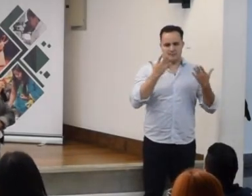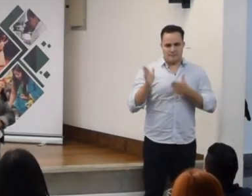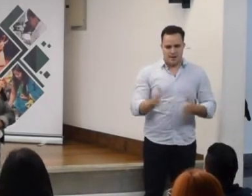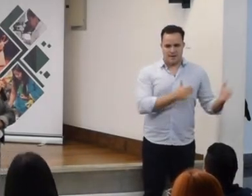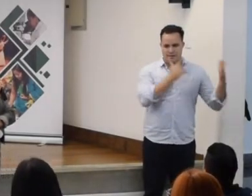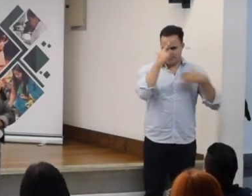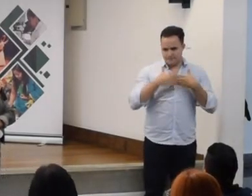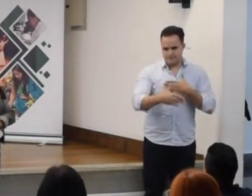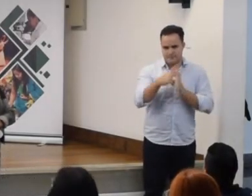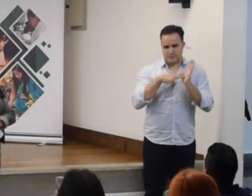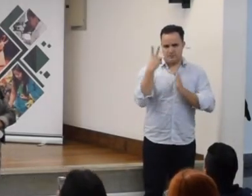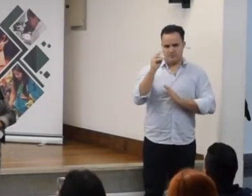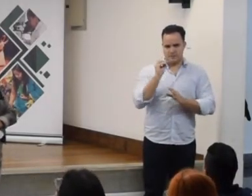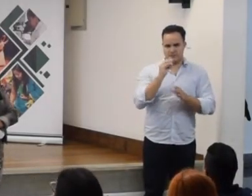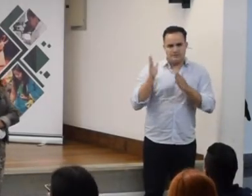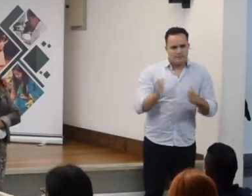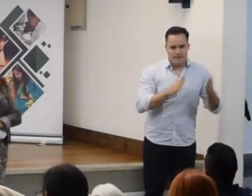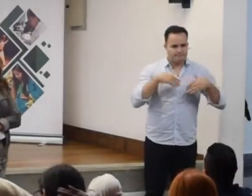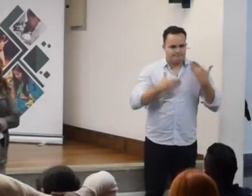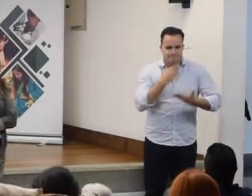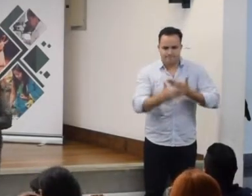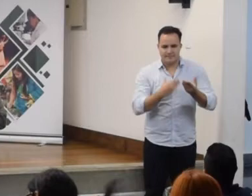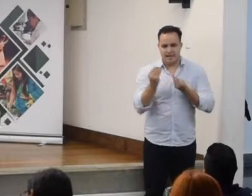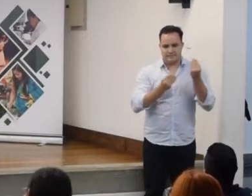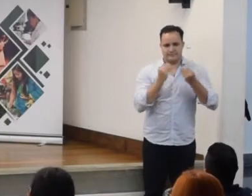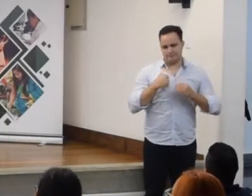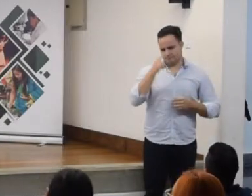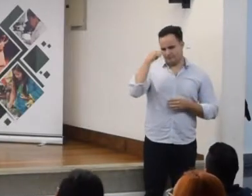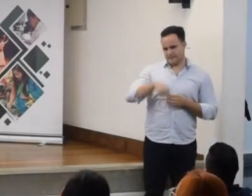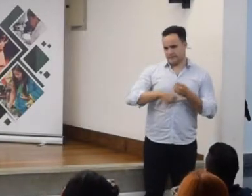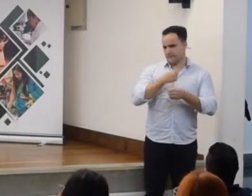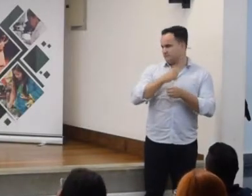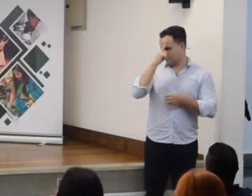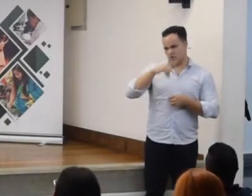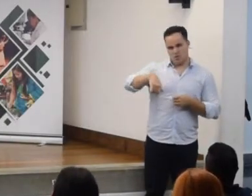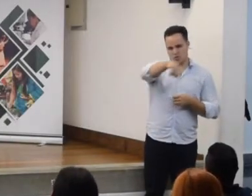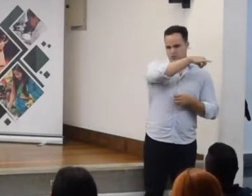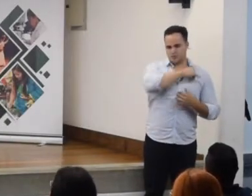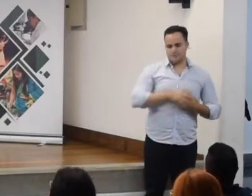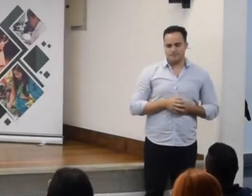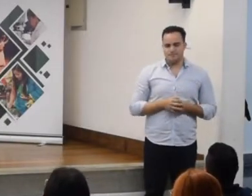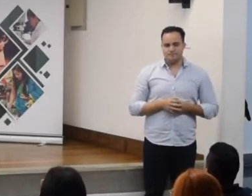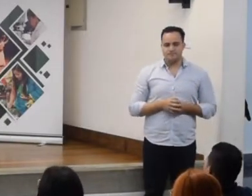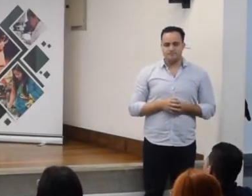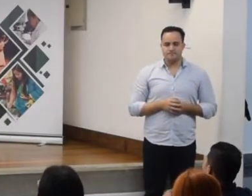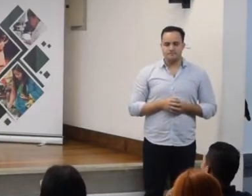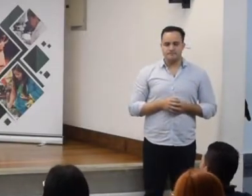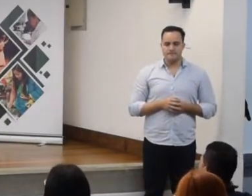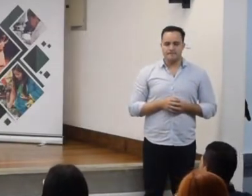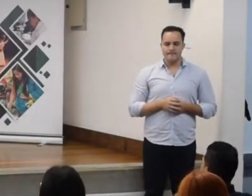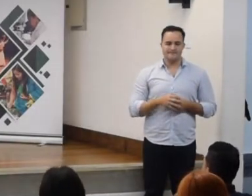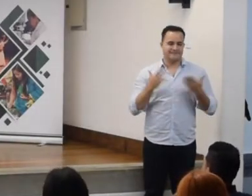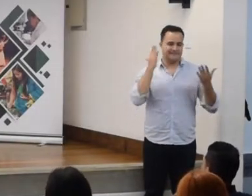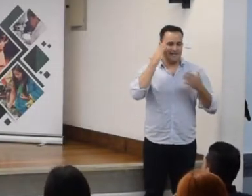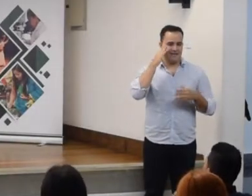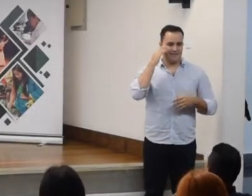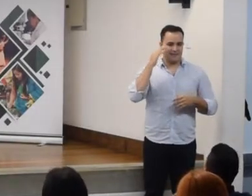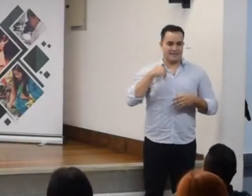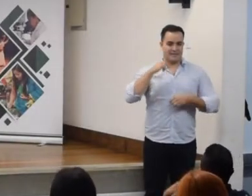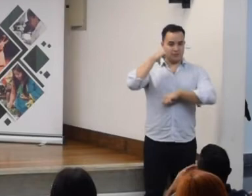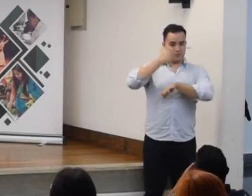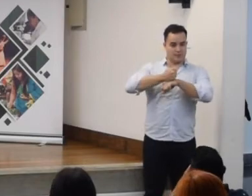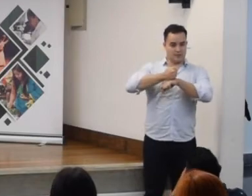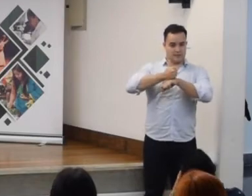año, que prácticamente, en un buen sentido, es el último año de la